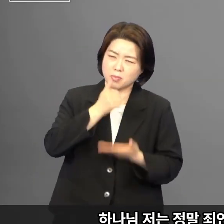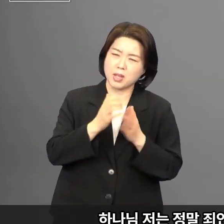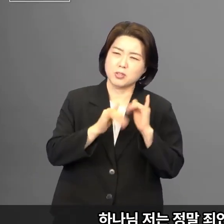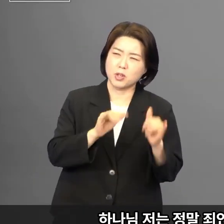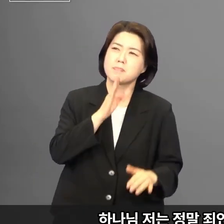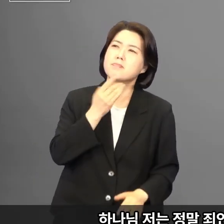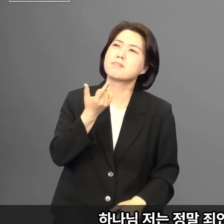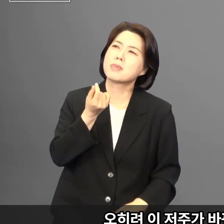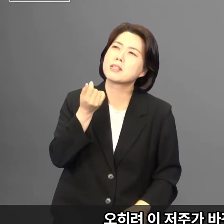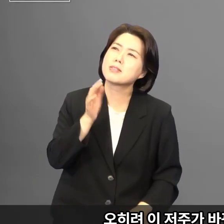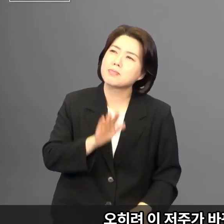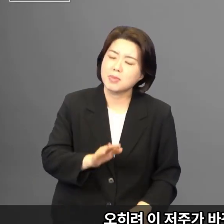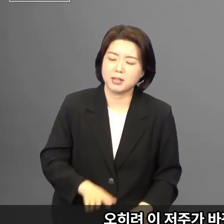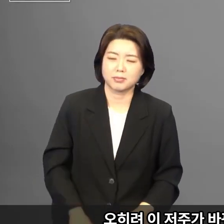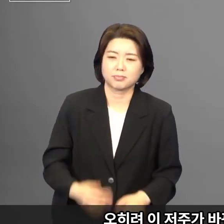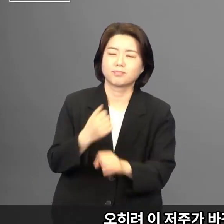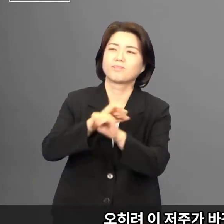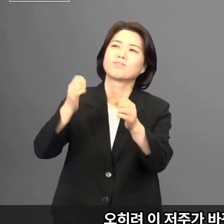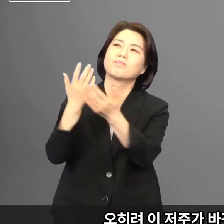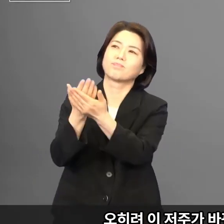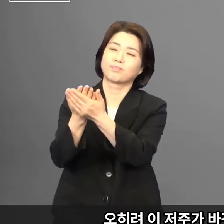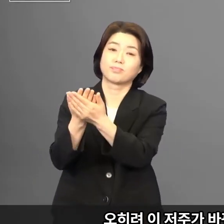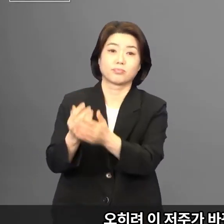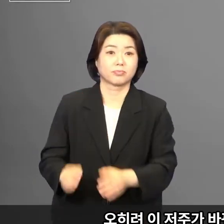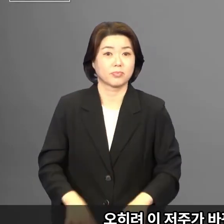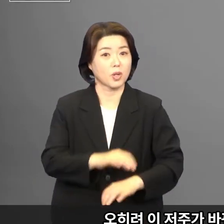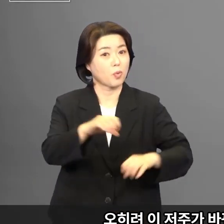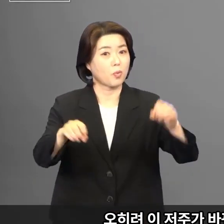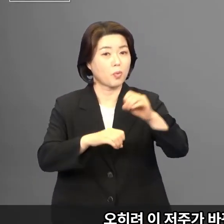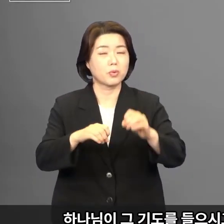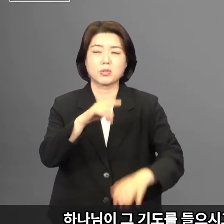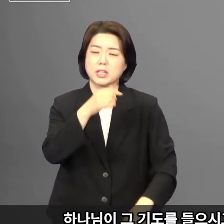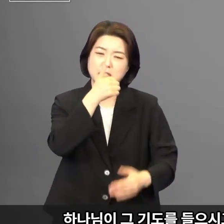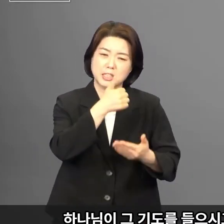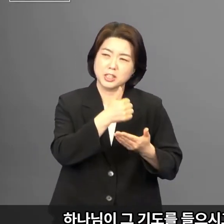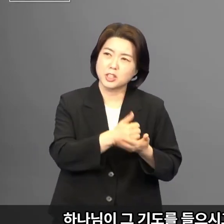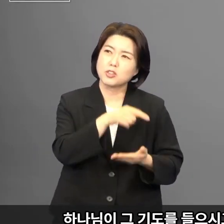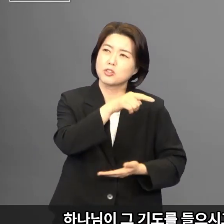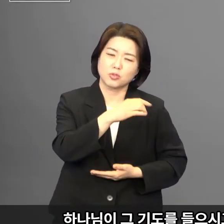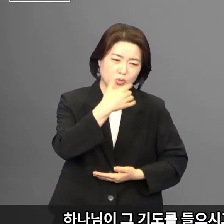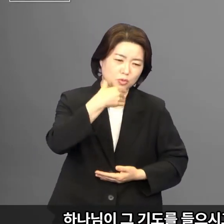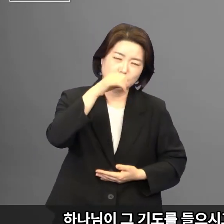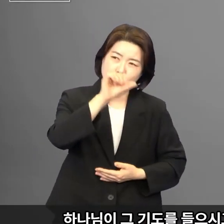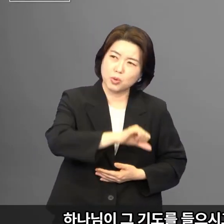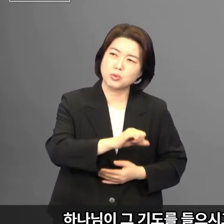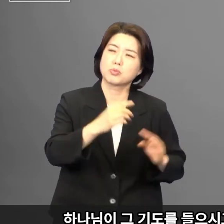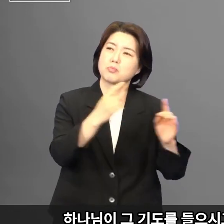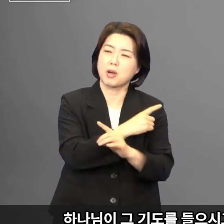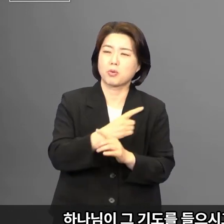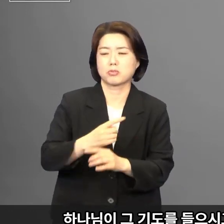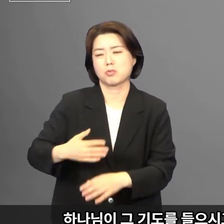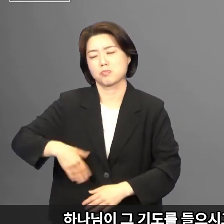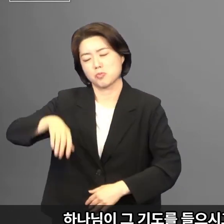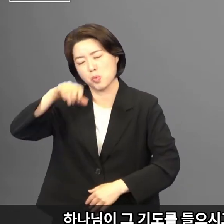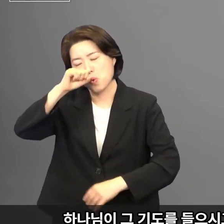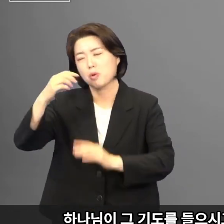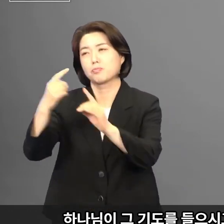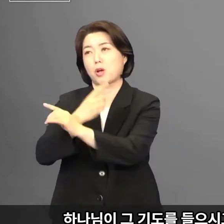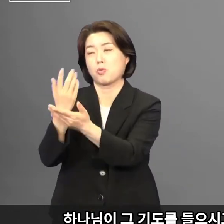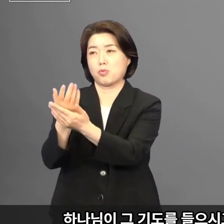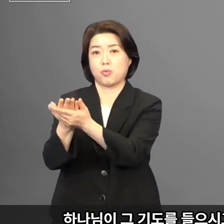저를 용서해 주십시오. 오히려 이 저주가 바뀌어 선이 되게 해 주십시오. 하나님이 그 기도를 들으시고